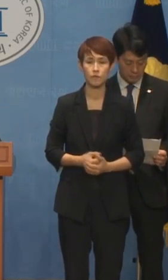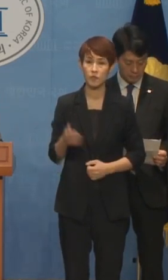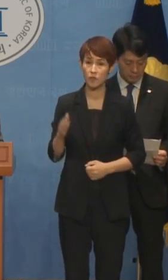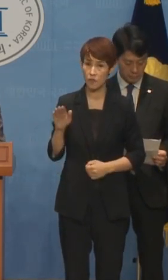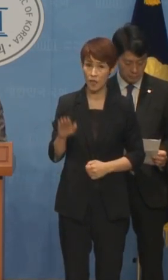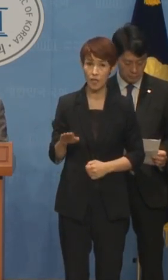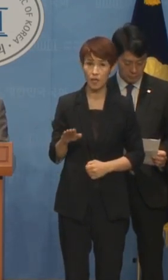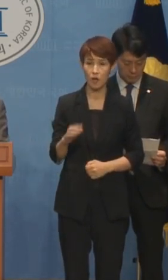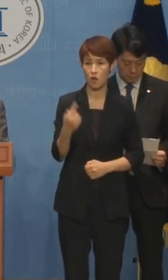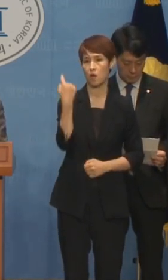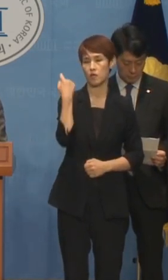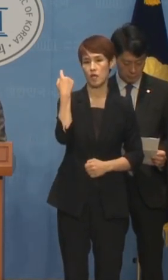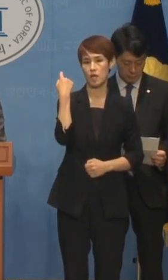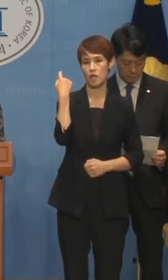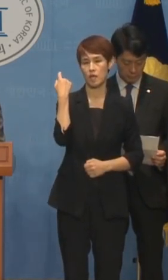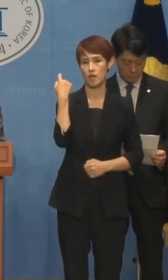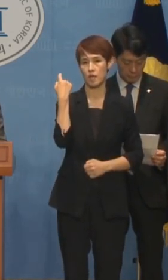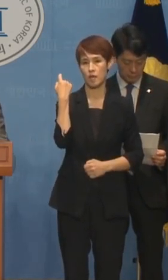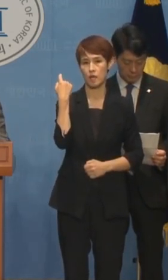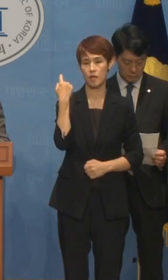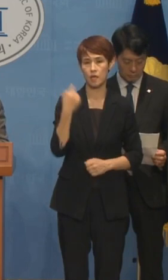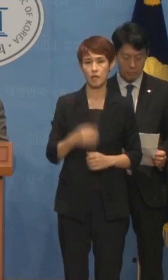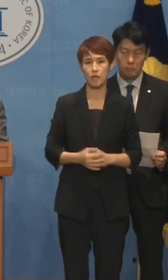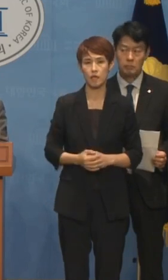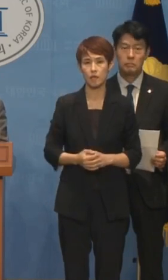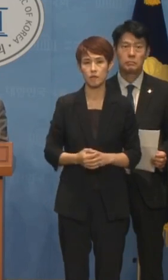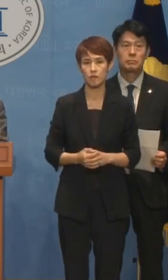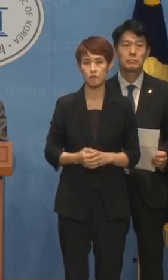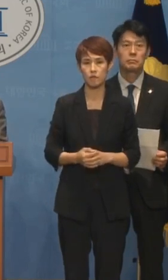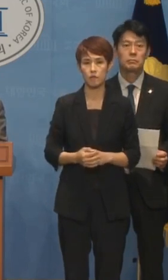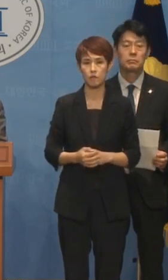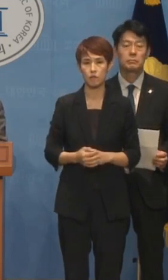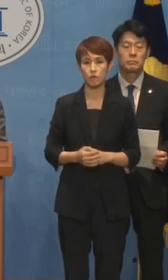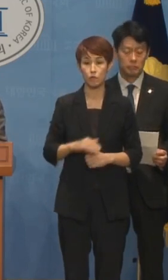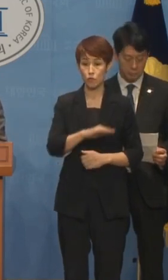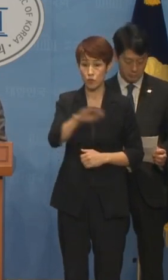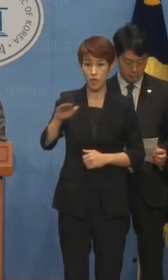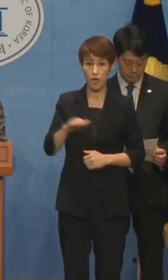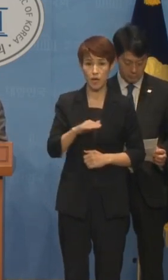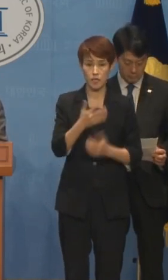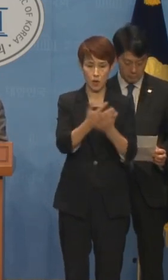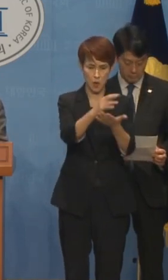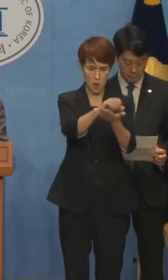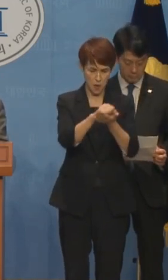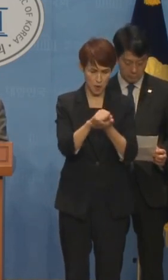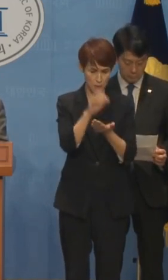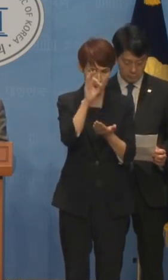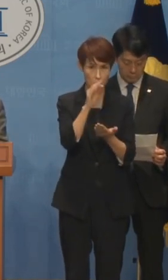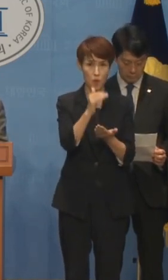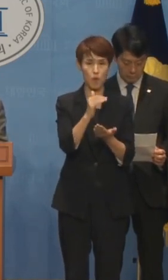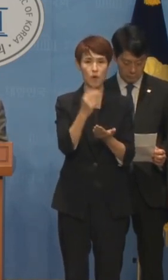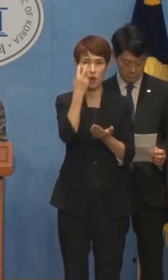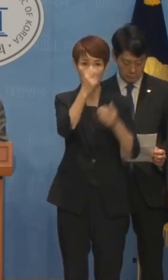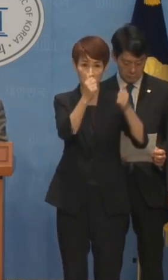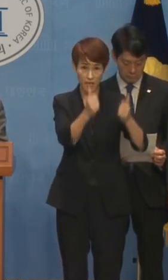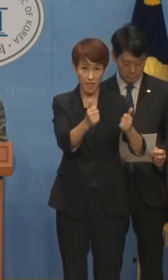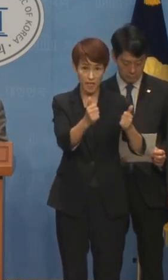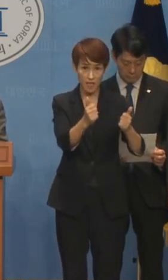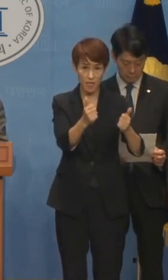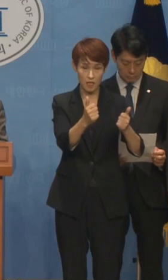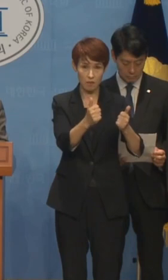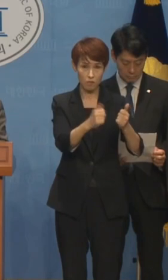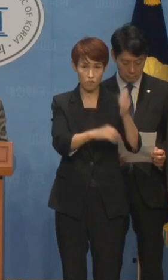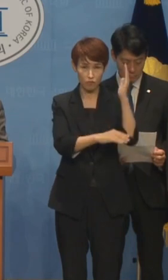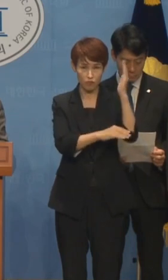그러나 어제 2일 대책단에 입수한 자료를 통하여 검찰의 이와 같은